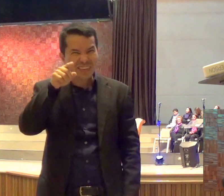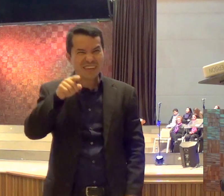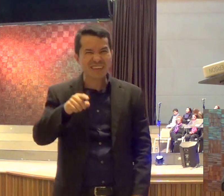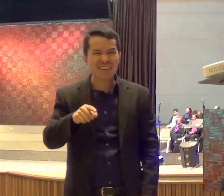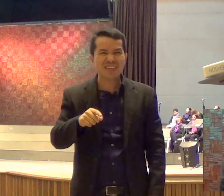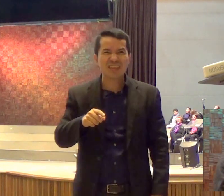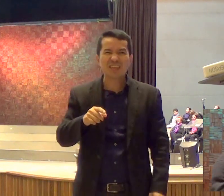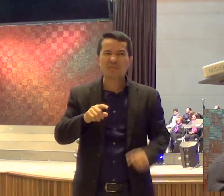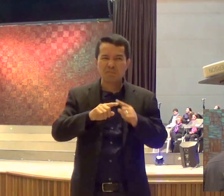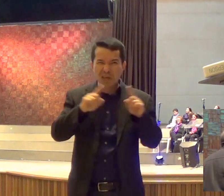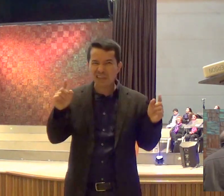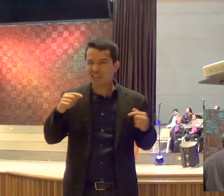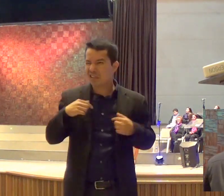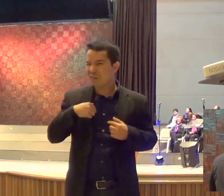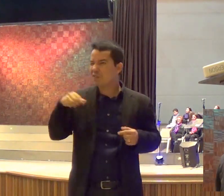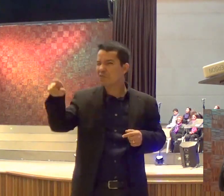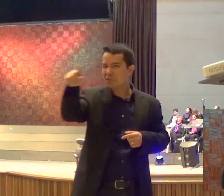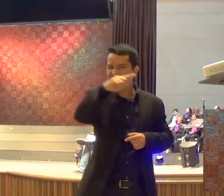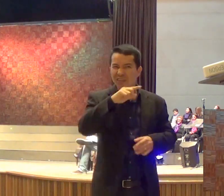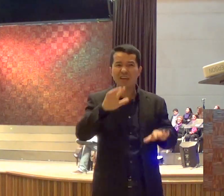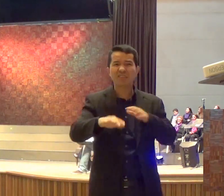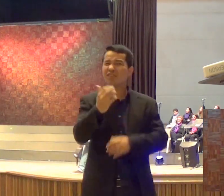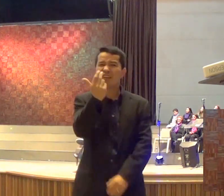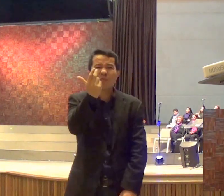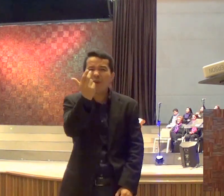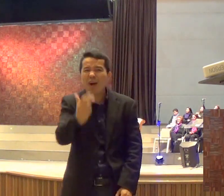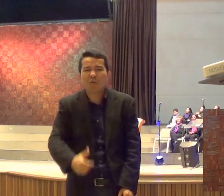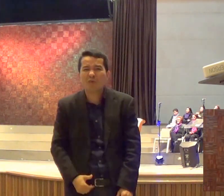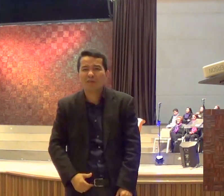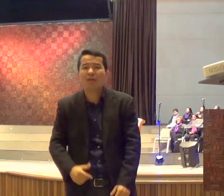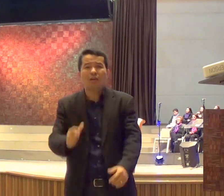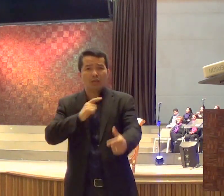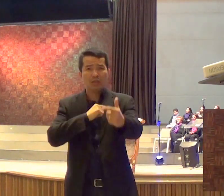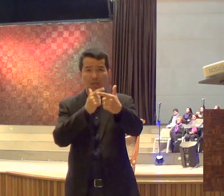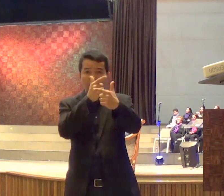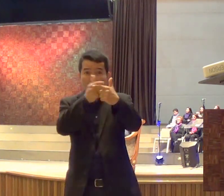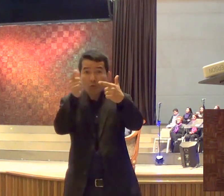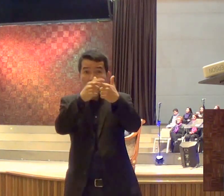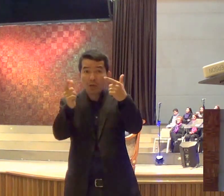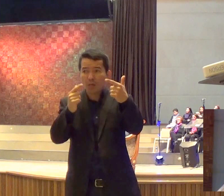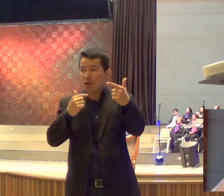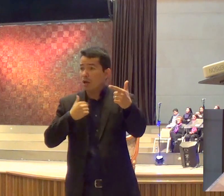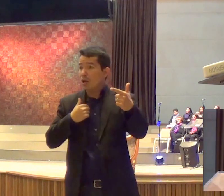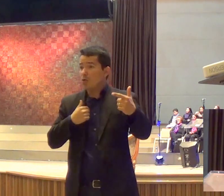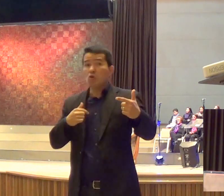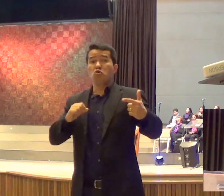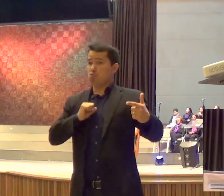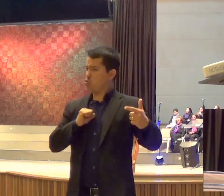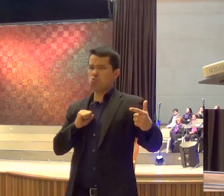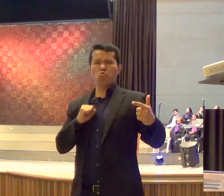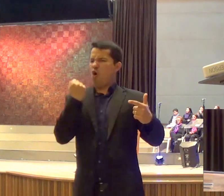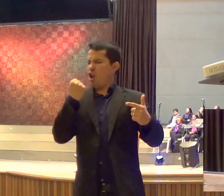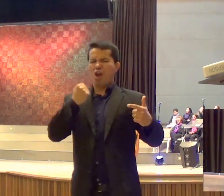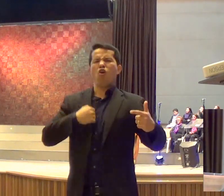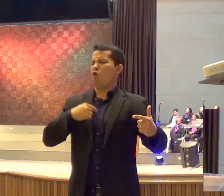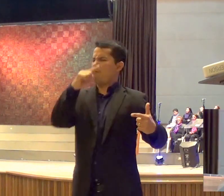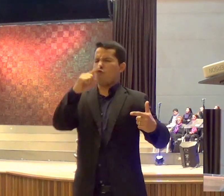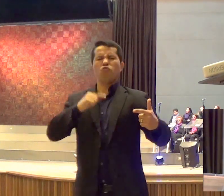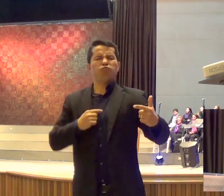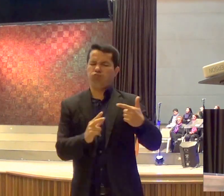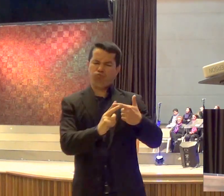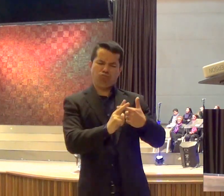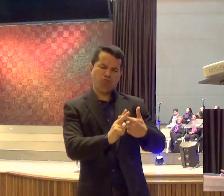nós vamos percebendo a circunstâncias da nossa vida nós vamos olhando para nossa história e a gente sabe que o barco tá enchendo de água